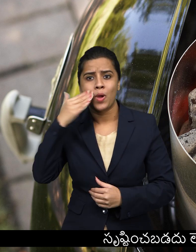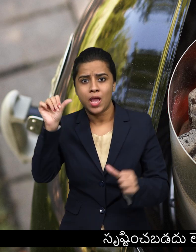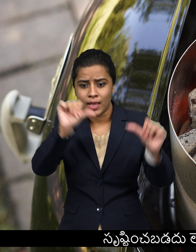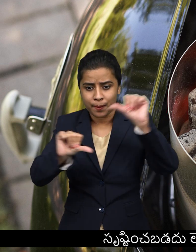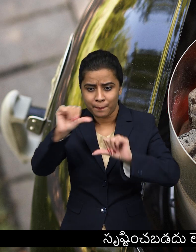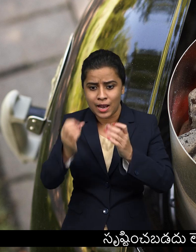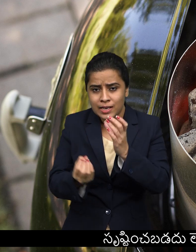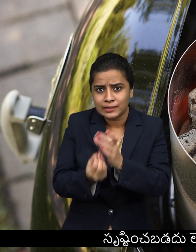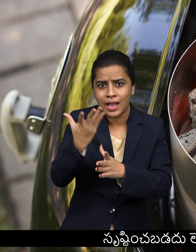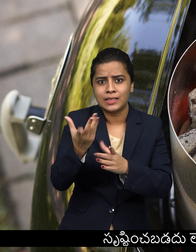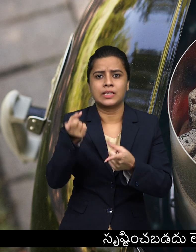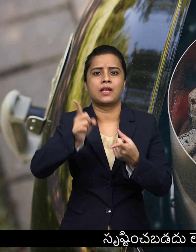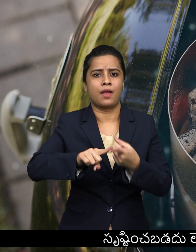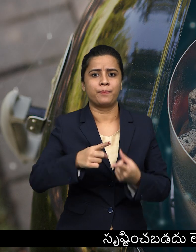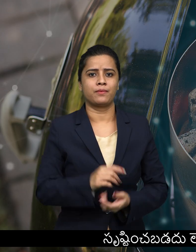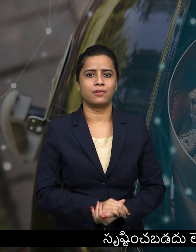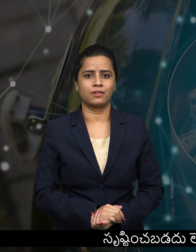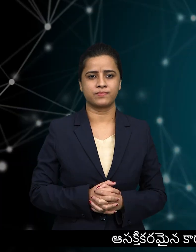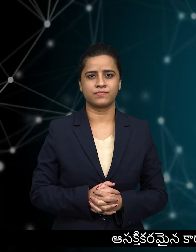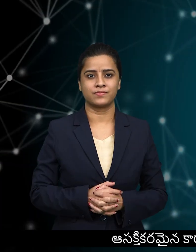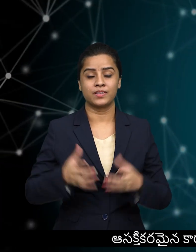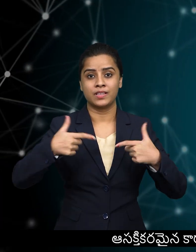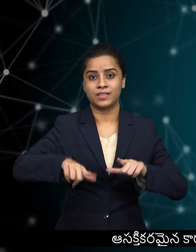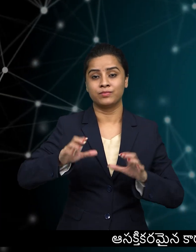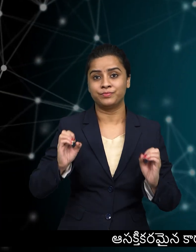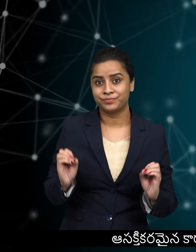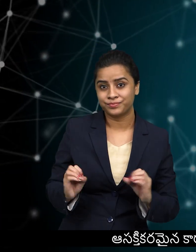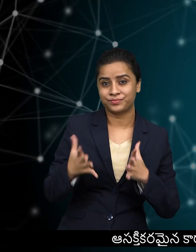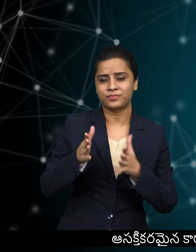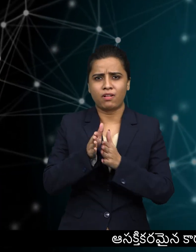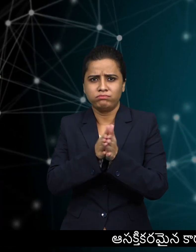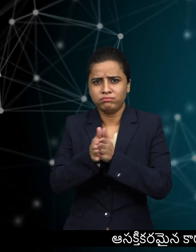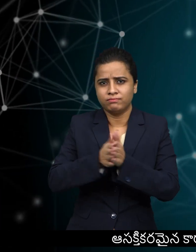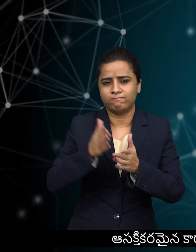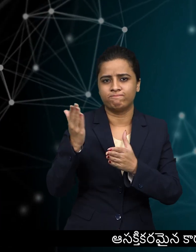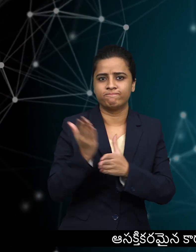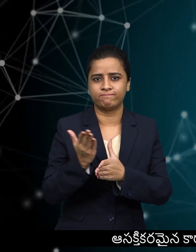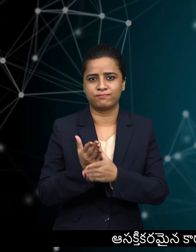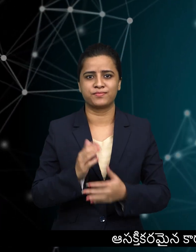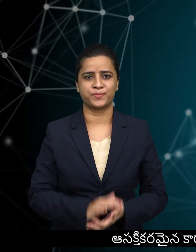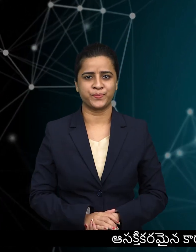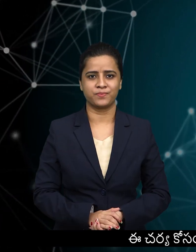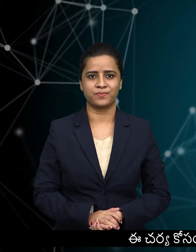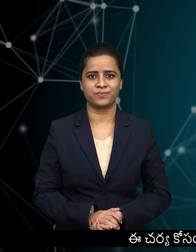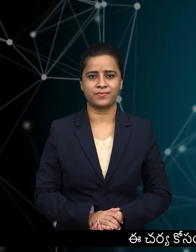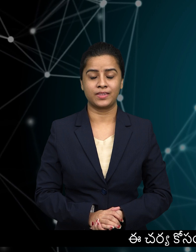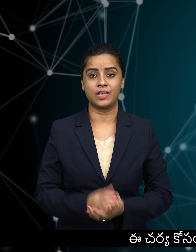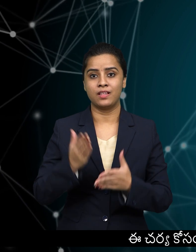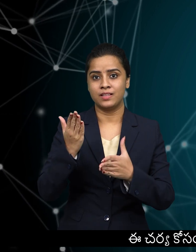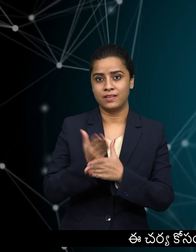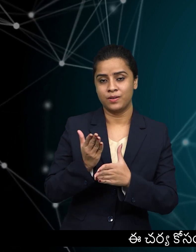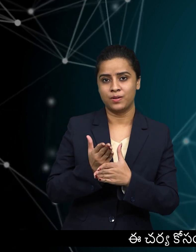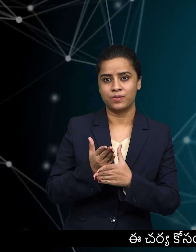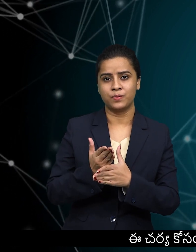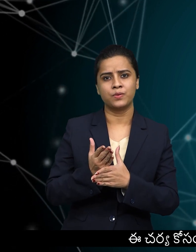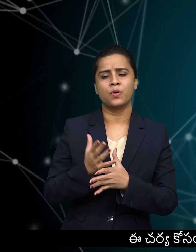సృష్టించబడదు లేదా నాశనం చేయబడదు. ఆసక్తికరమైన కార్యాచరణతో ప్రారంభిద్దాం. ఈ చర్య